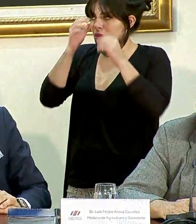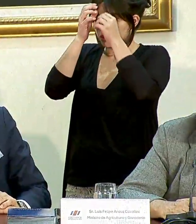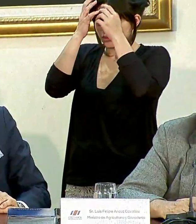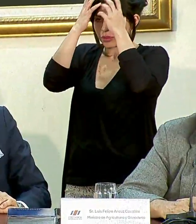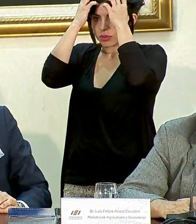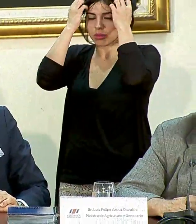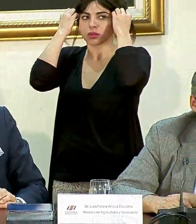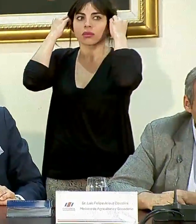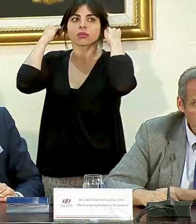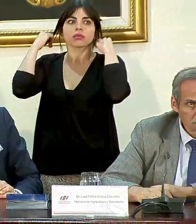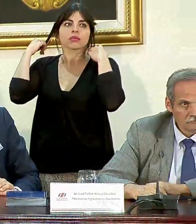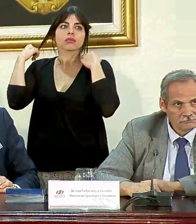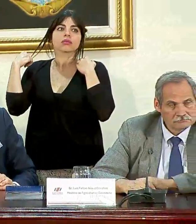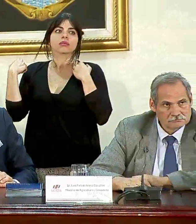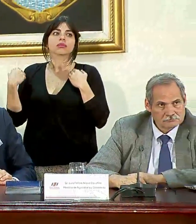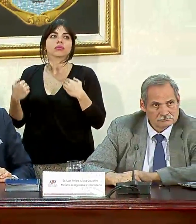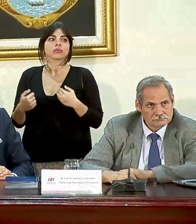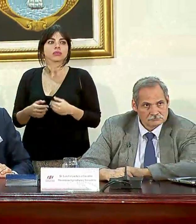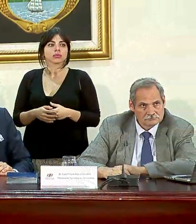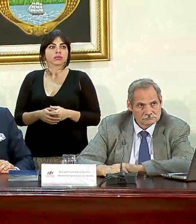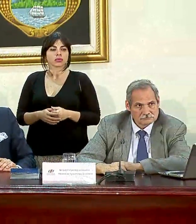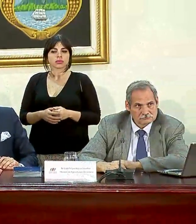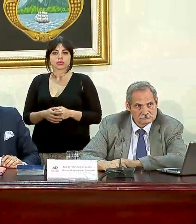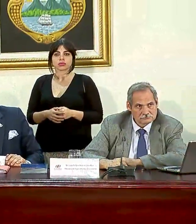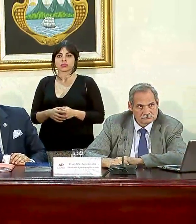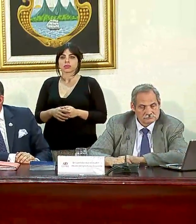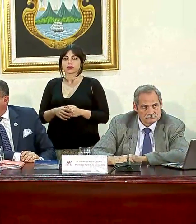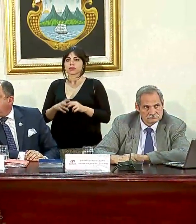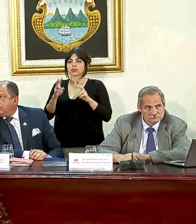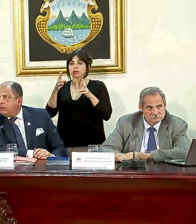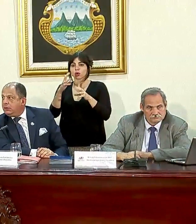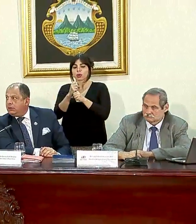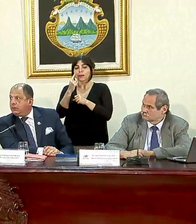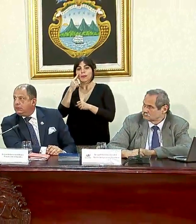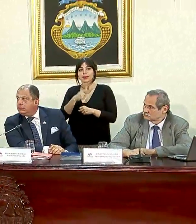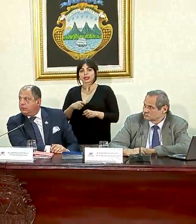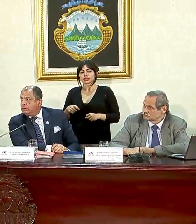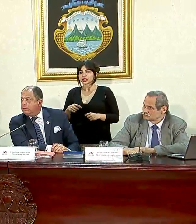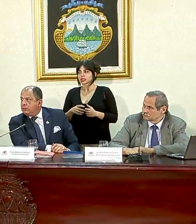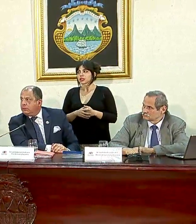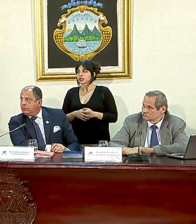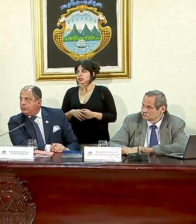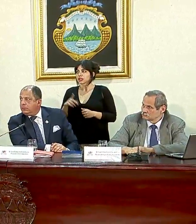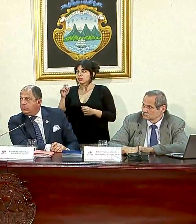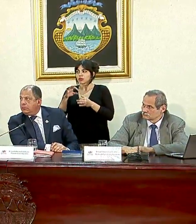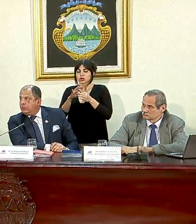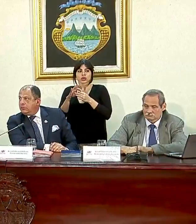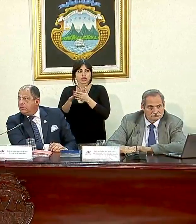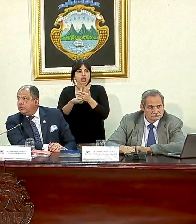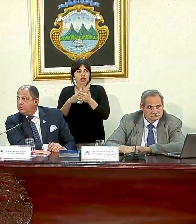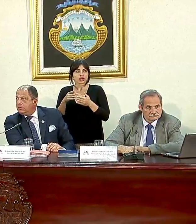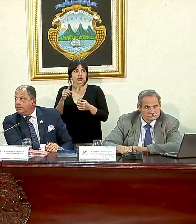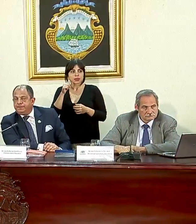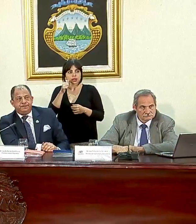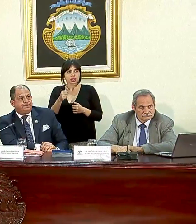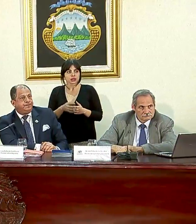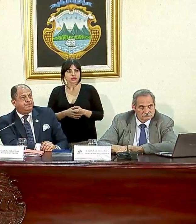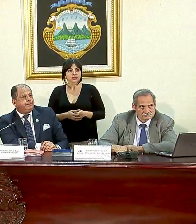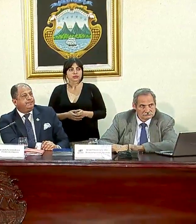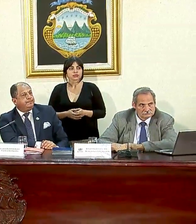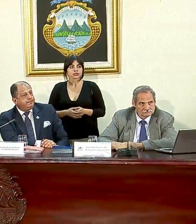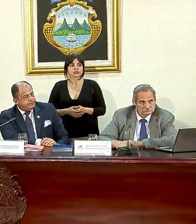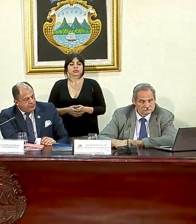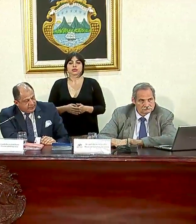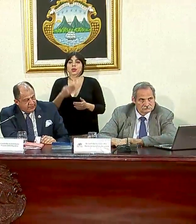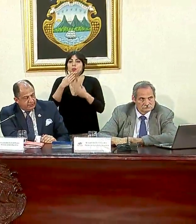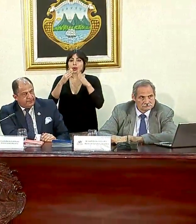del tema de la emergencia, FEBESI, ¿verdad? Dos preguntas para concluir, porque el presidente tiene que coordinar su agenda el día de mañana.